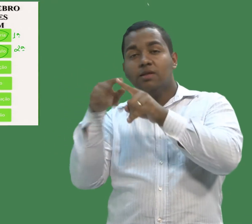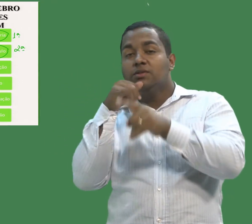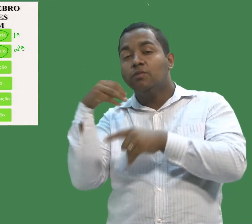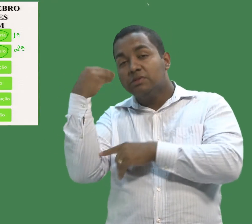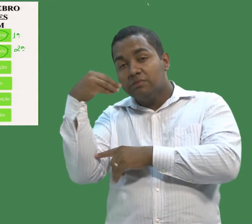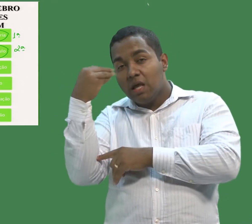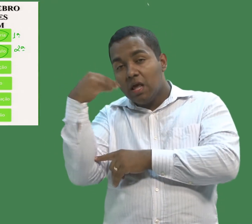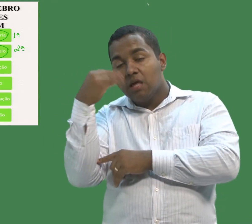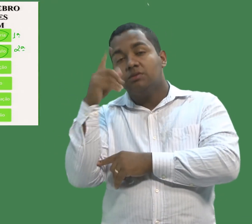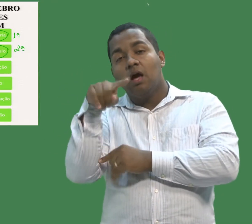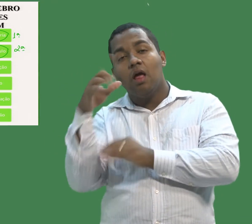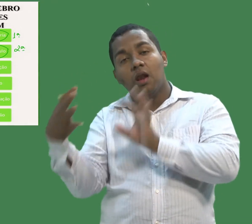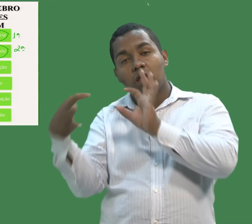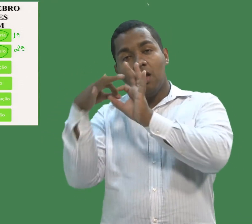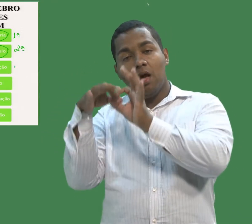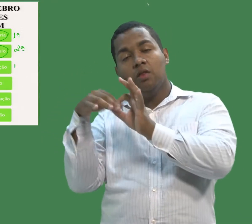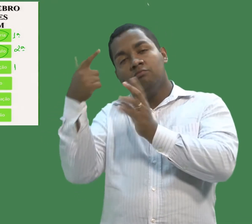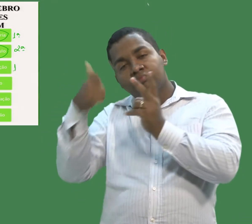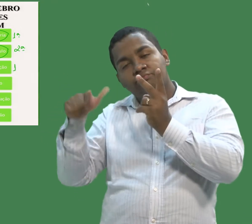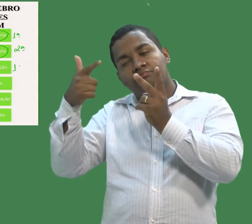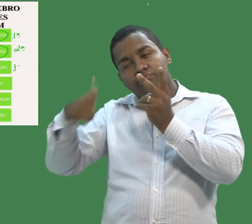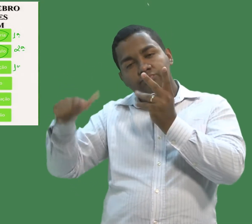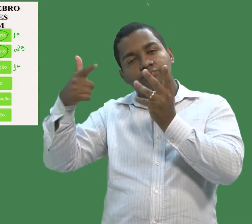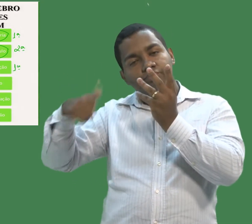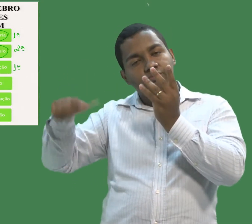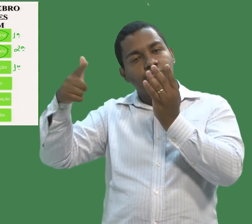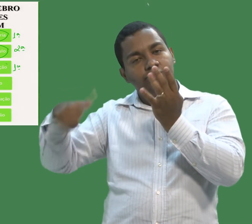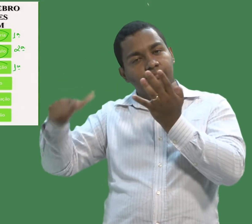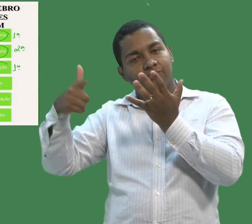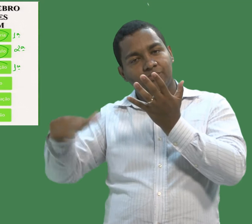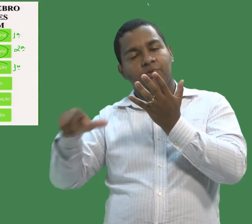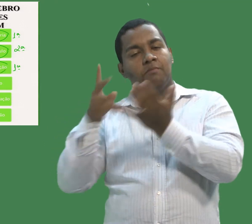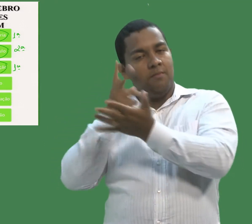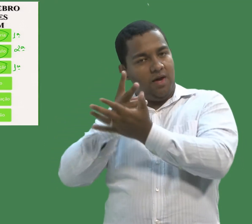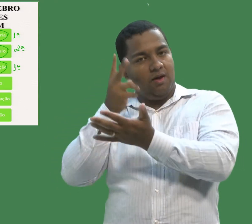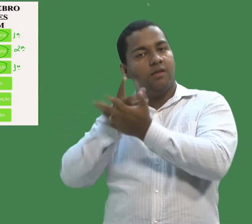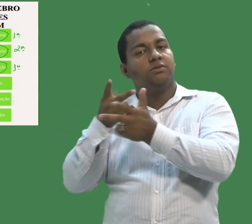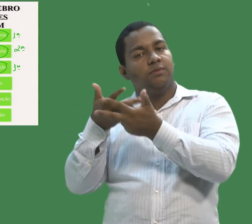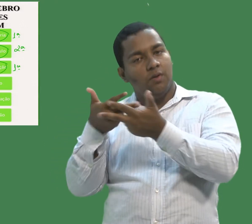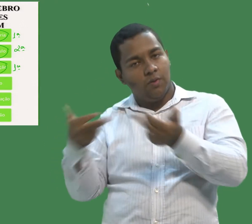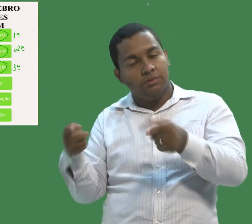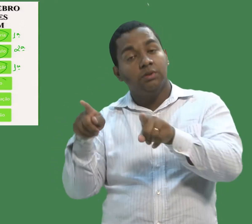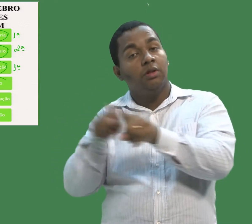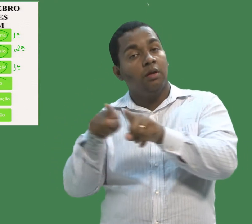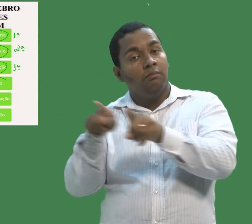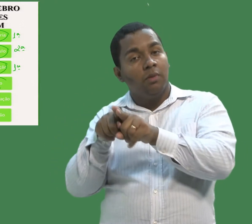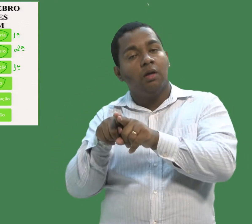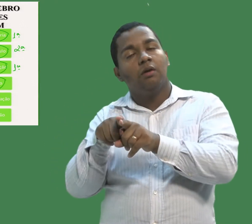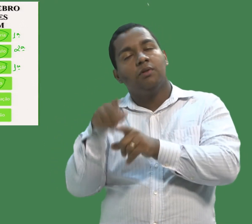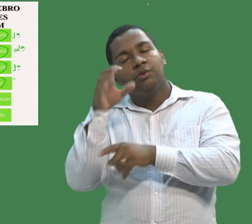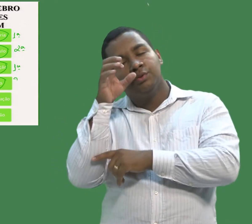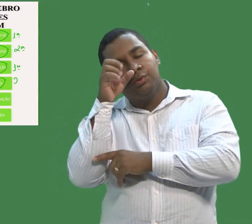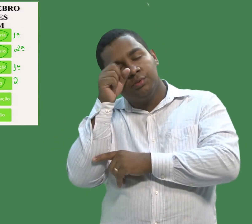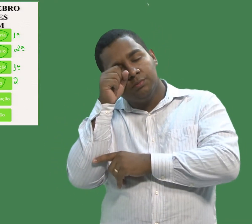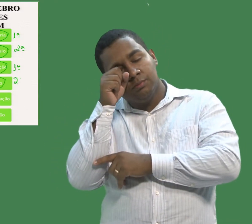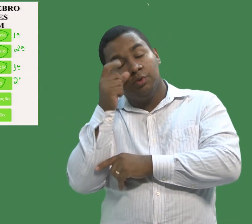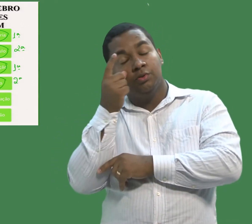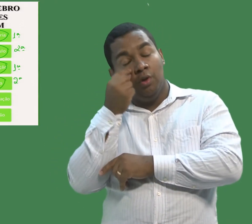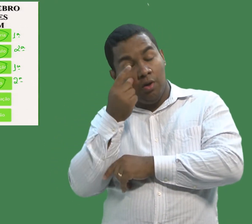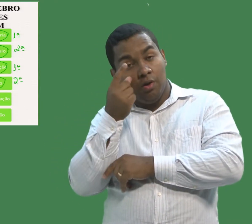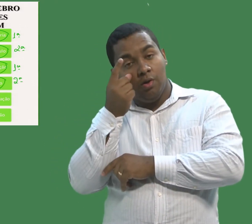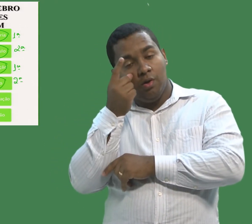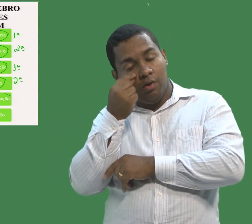A experiência, por sua vez, vai estar ligada à questão da repetição e também à questão do sono,